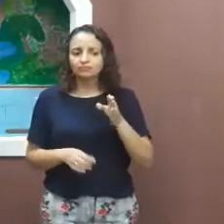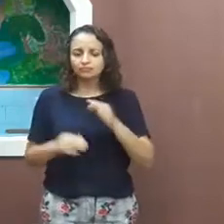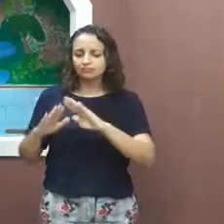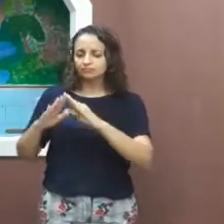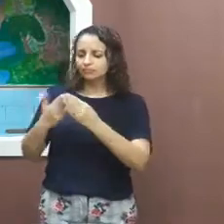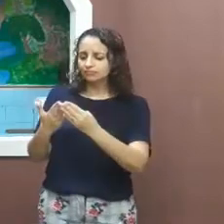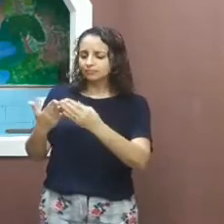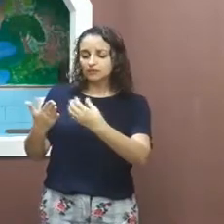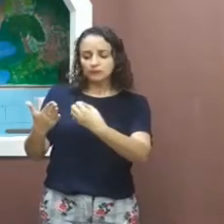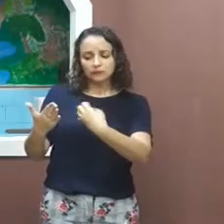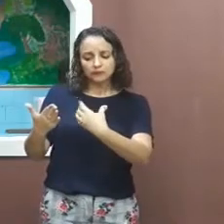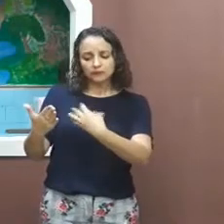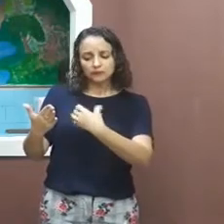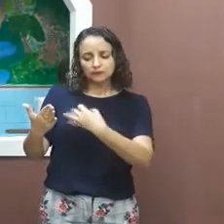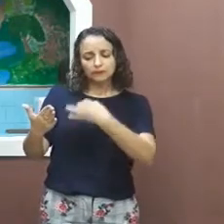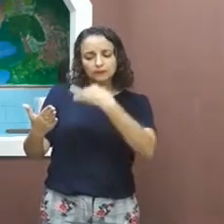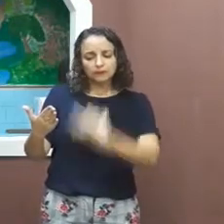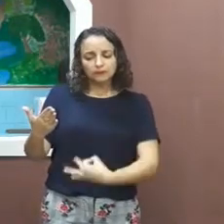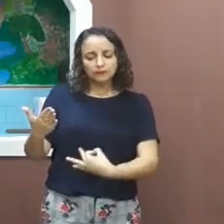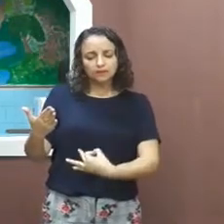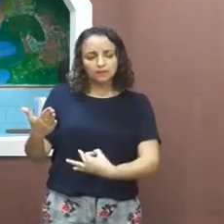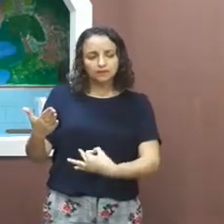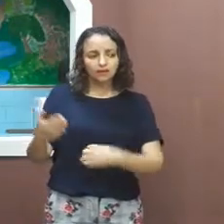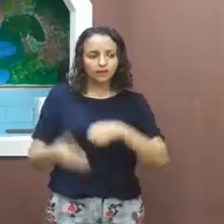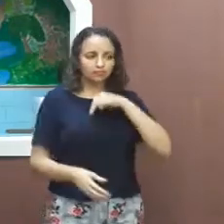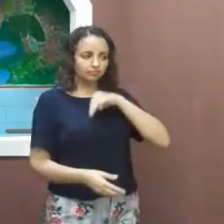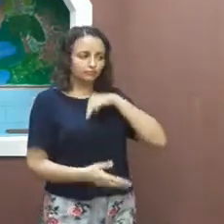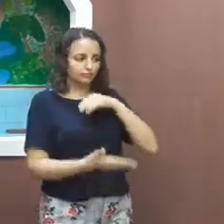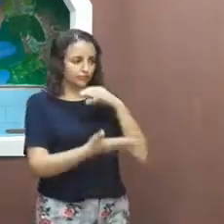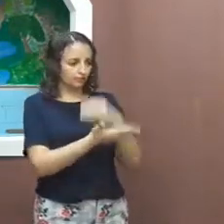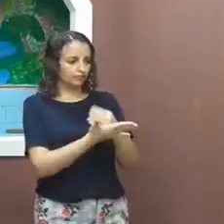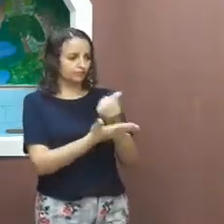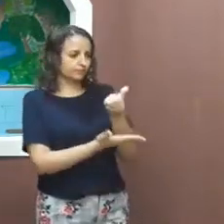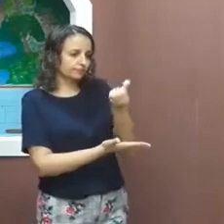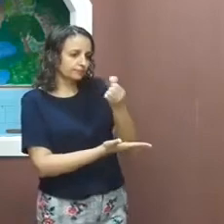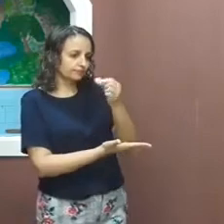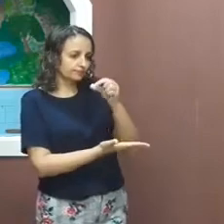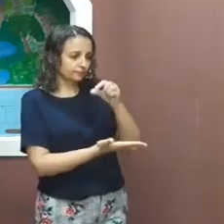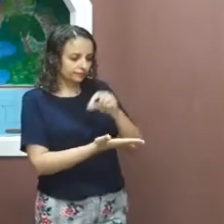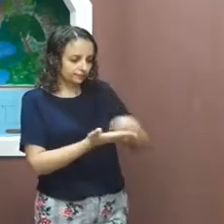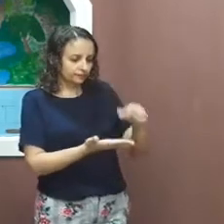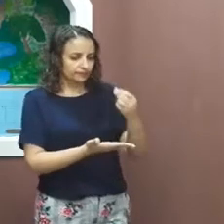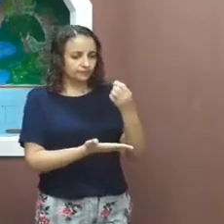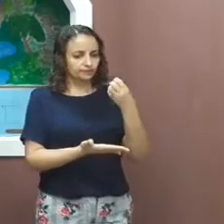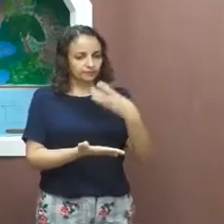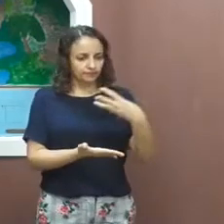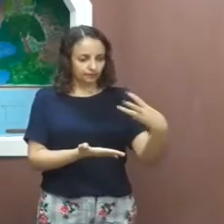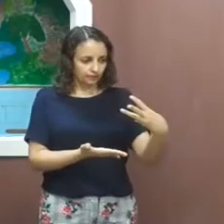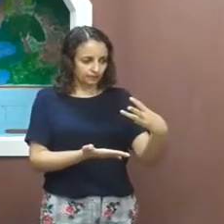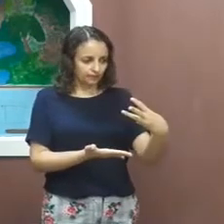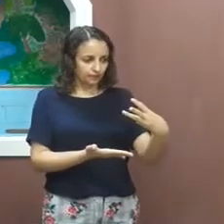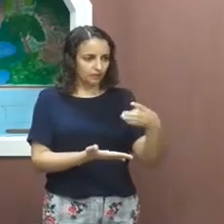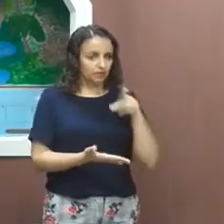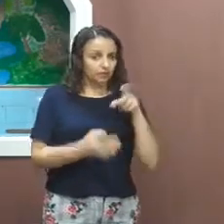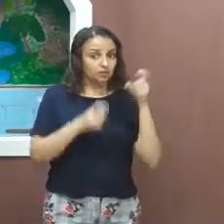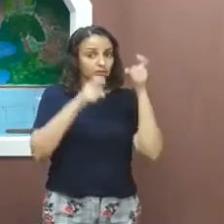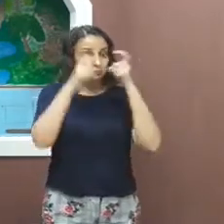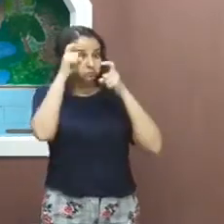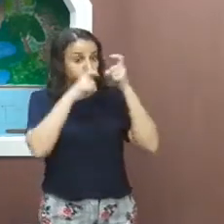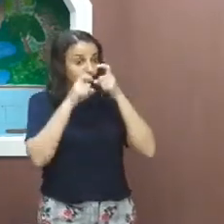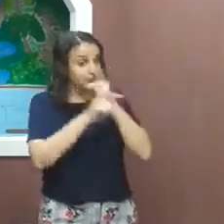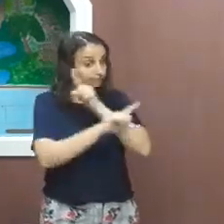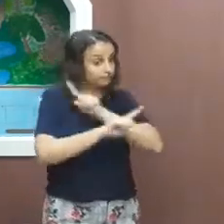de Deus? Olha só, Mateus capítulo 6, versículo 33. Não se preocupeis. Tem uma